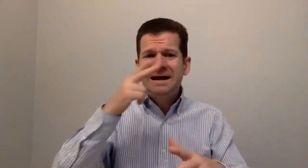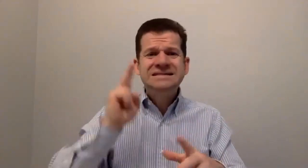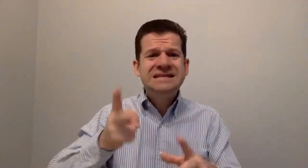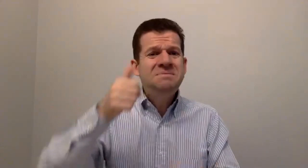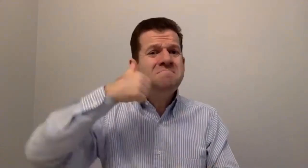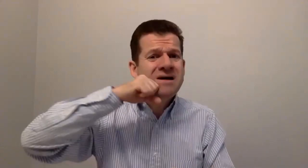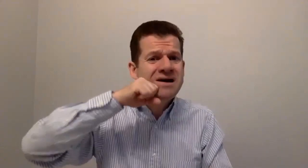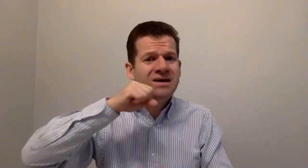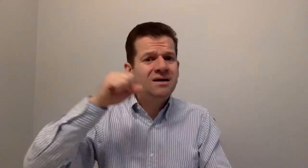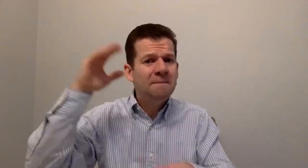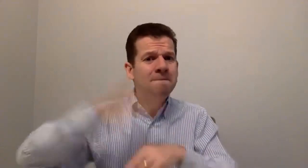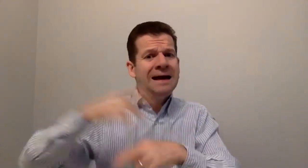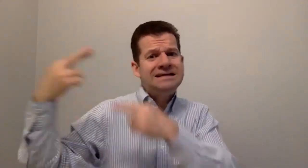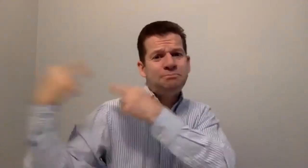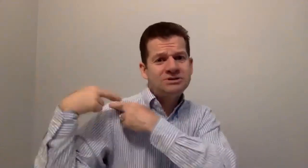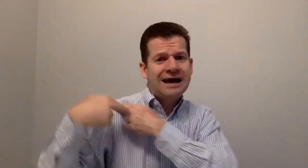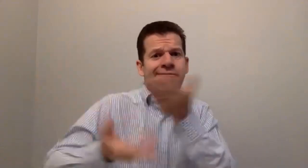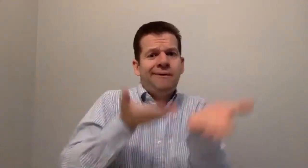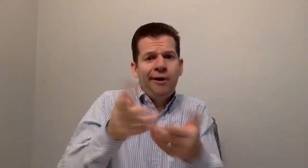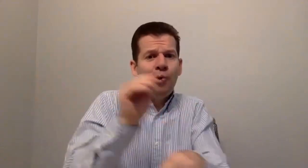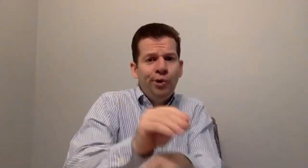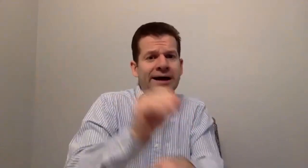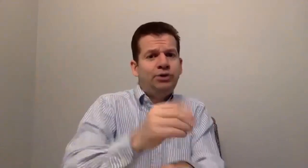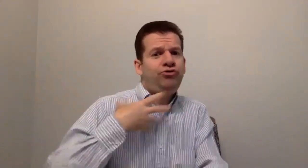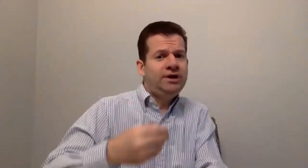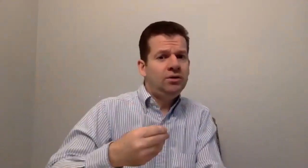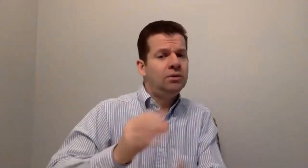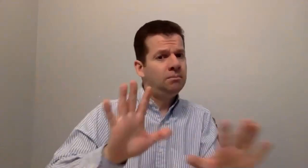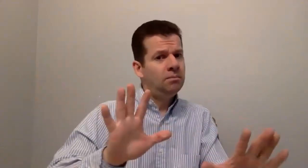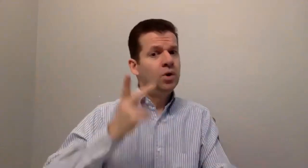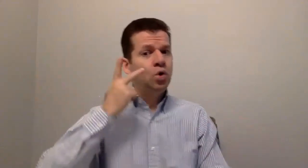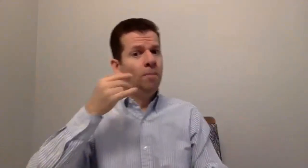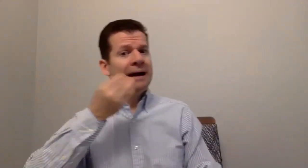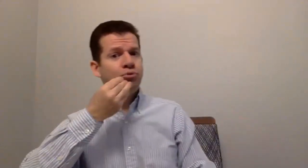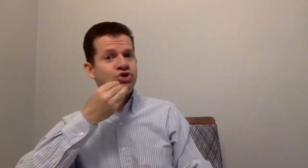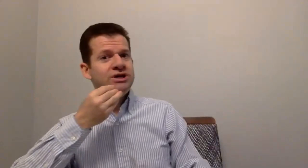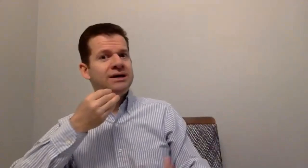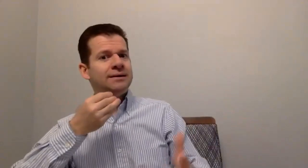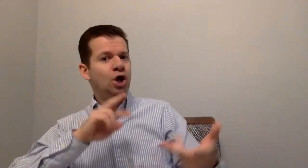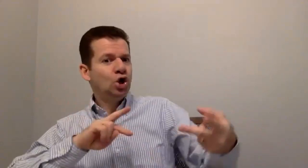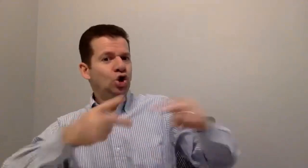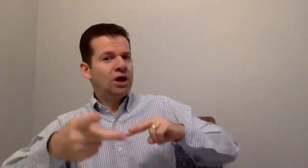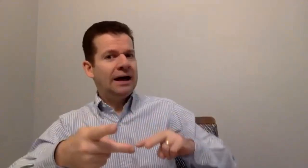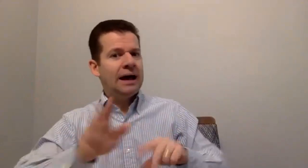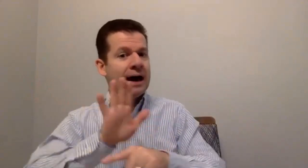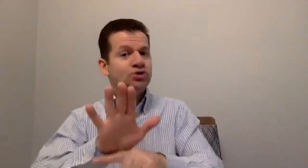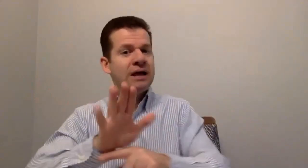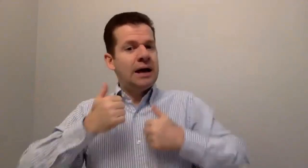parece sempre mãe mais responsável cuidar do filho. O pai podia trocar, ajudar,